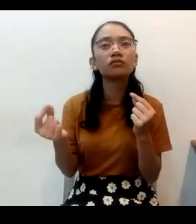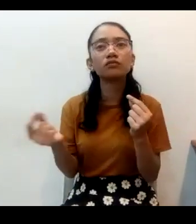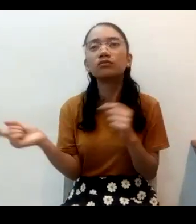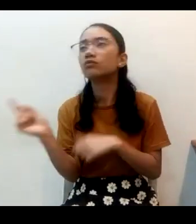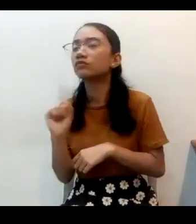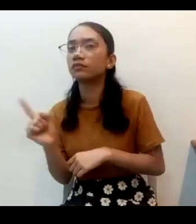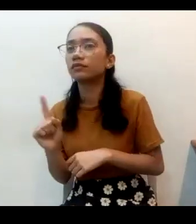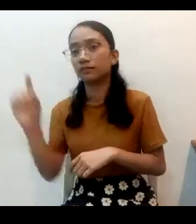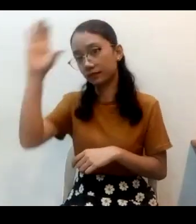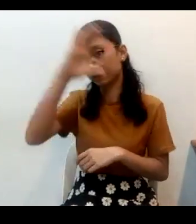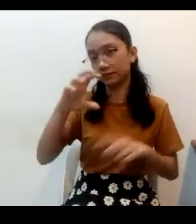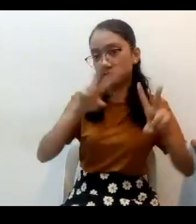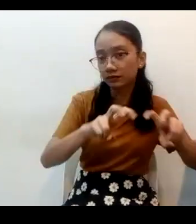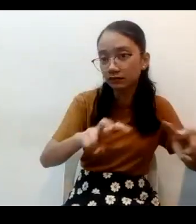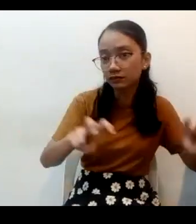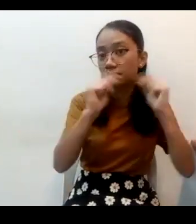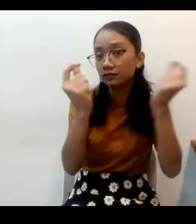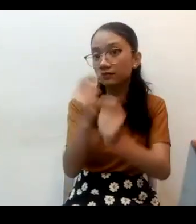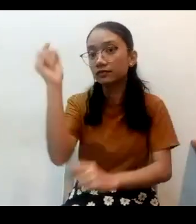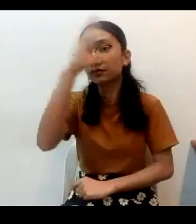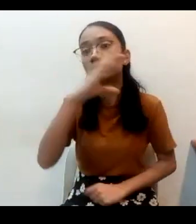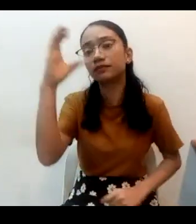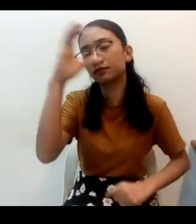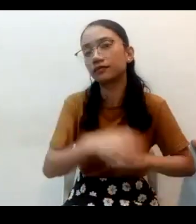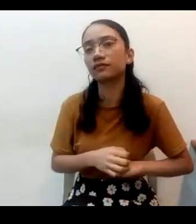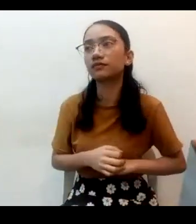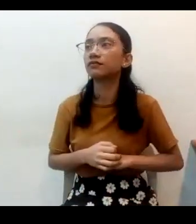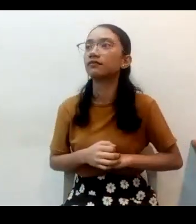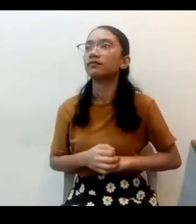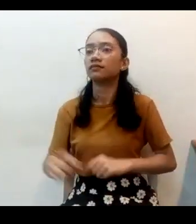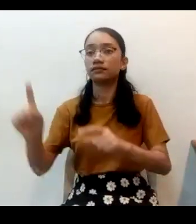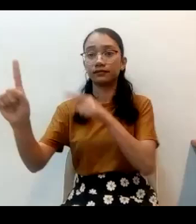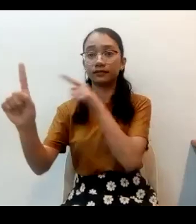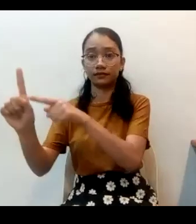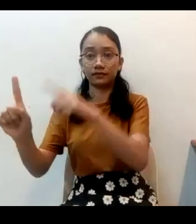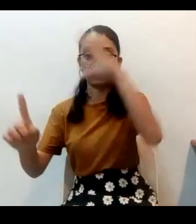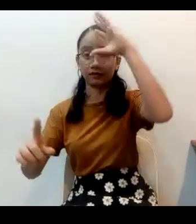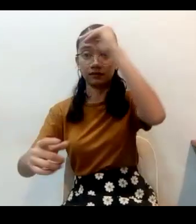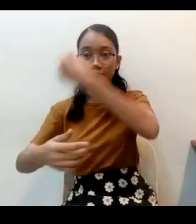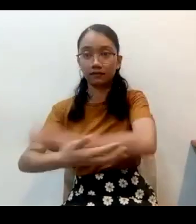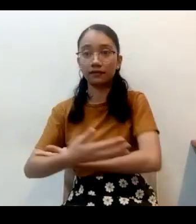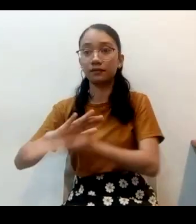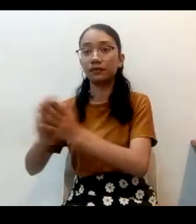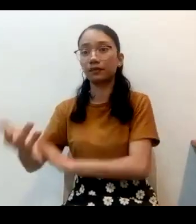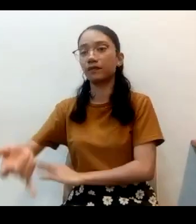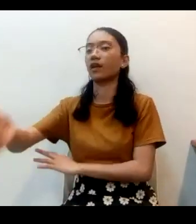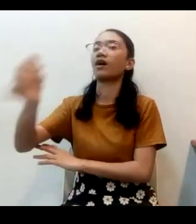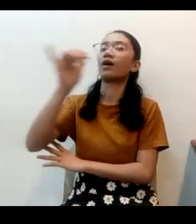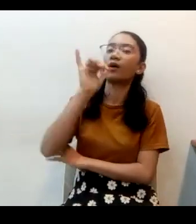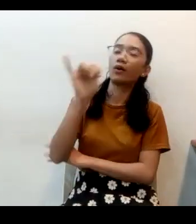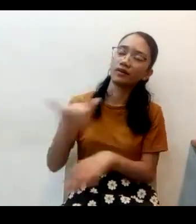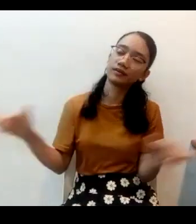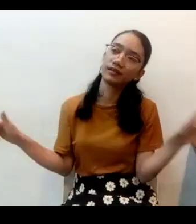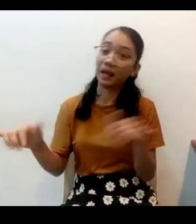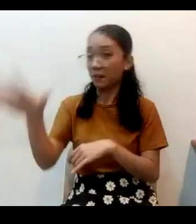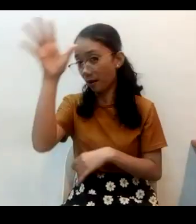at tinignan kung paano ba sila lumaki at kung ano yung ginagawa nila. And one son became a drunkard. At yung isang anak nila ay naging manginginom.